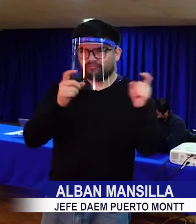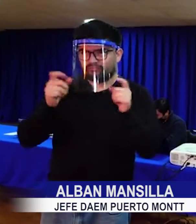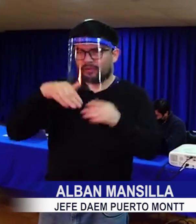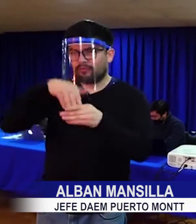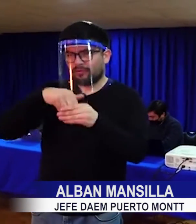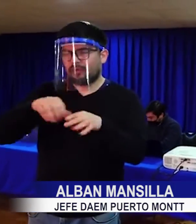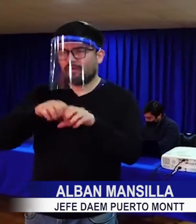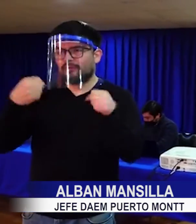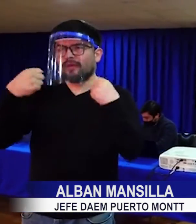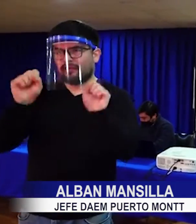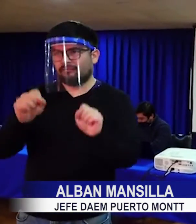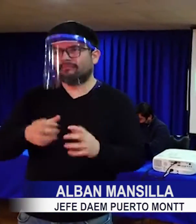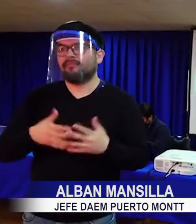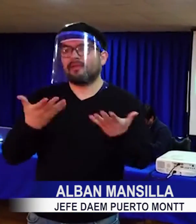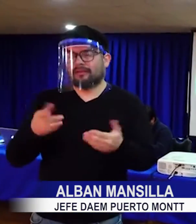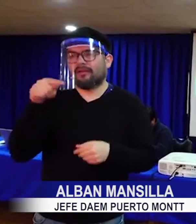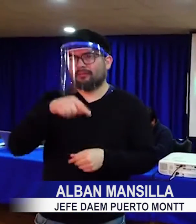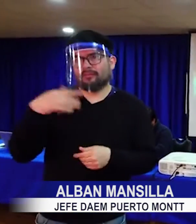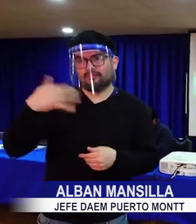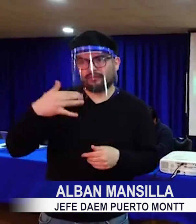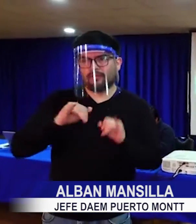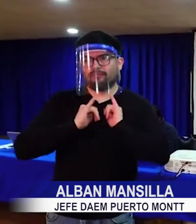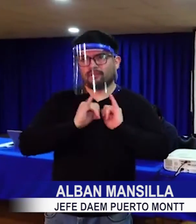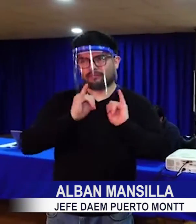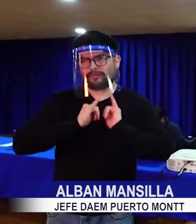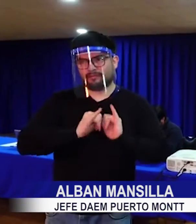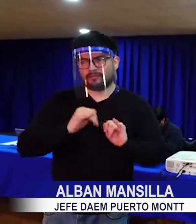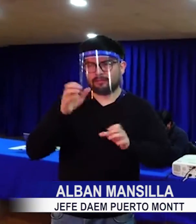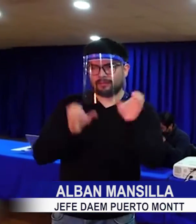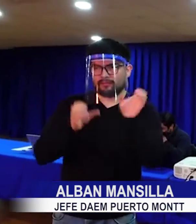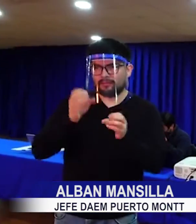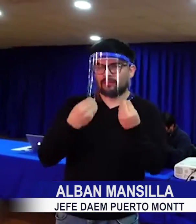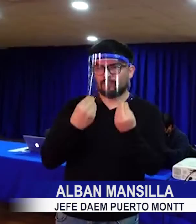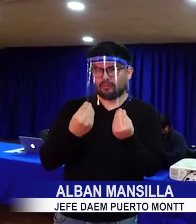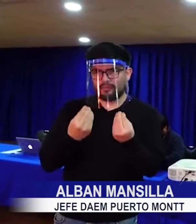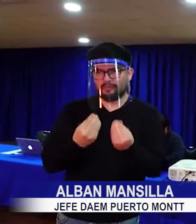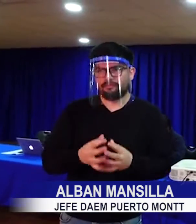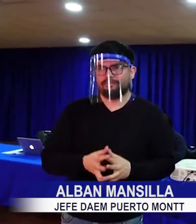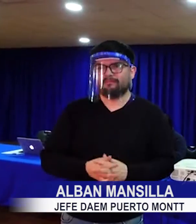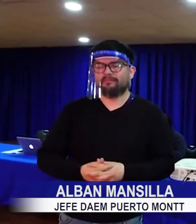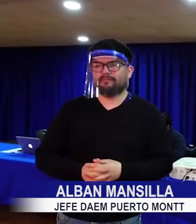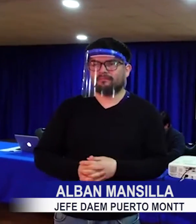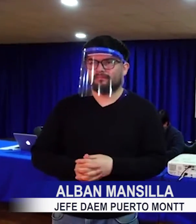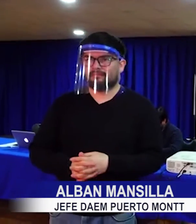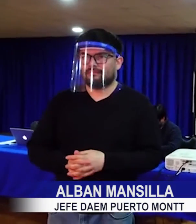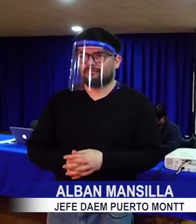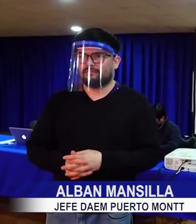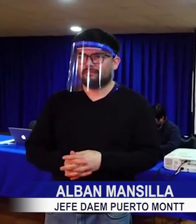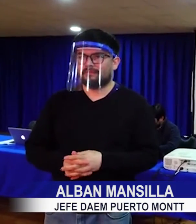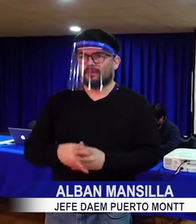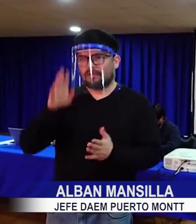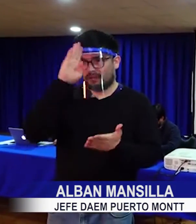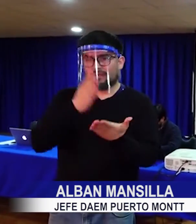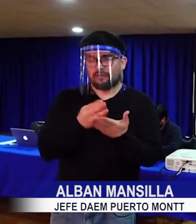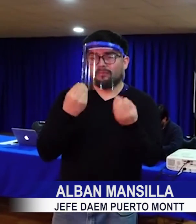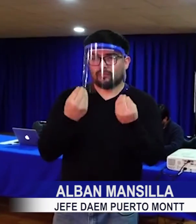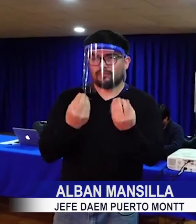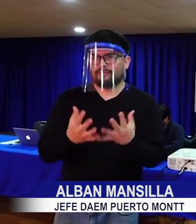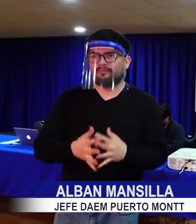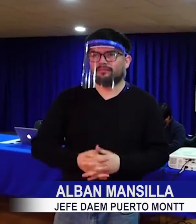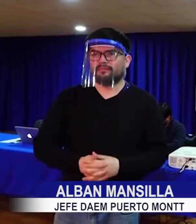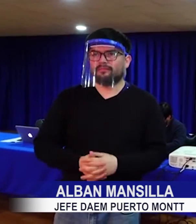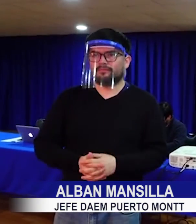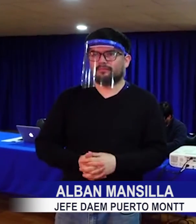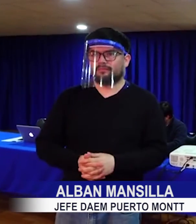y entregar información de calidad asertiva y a tiempo es es bueno pues me parece que es una gran decisión que se ha tomado y